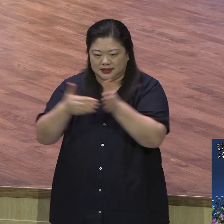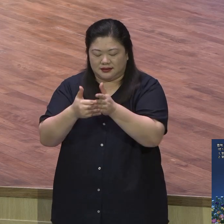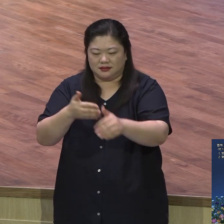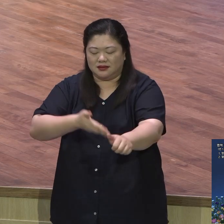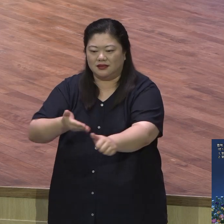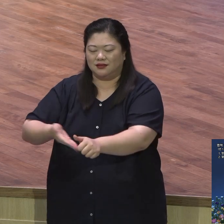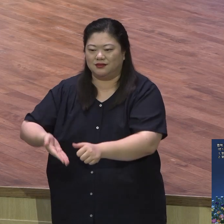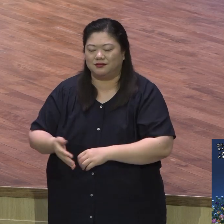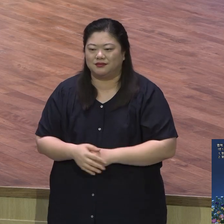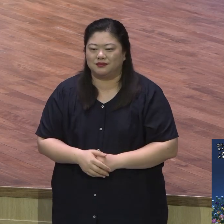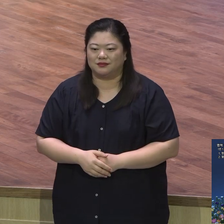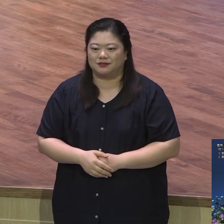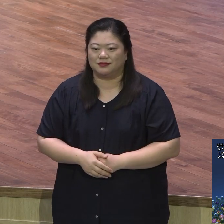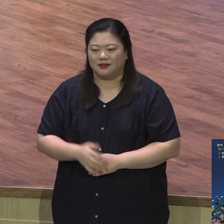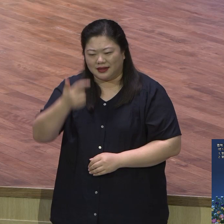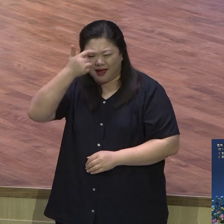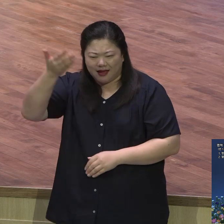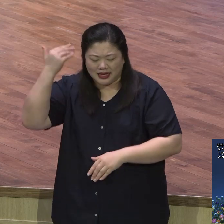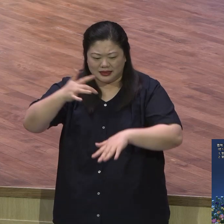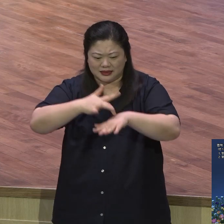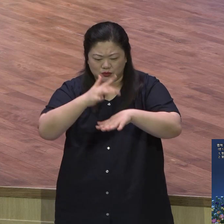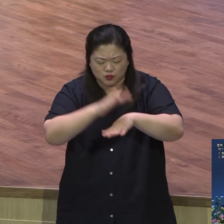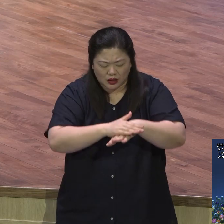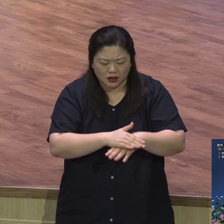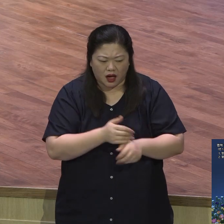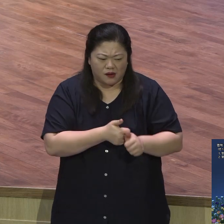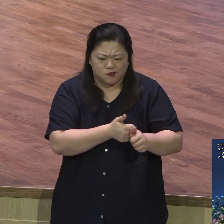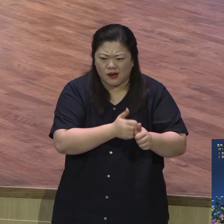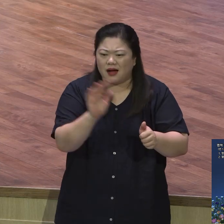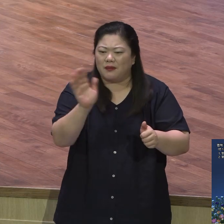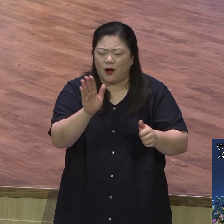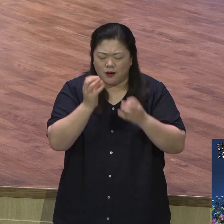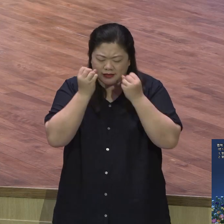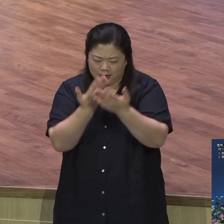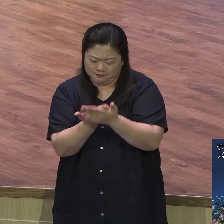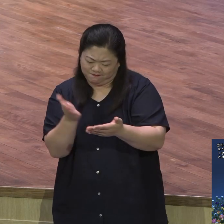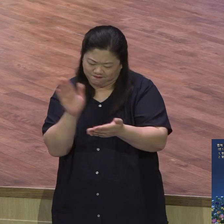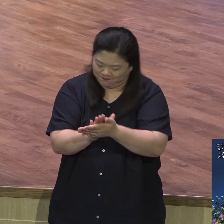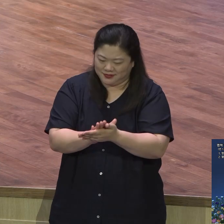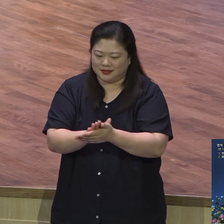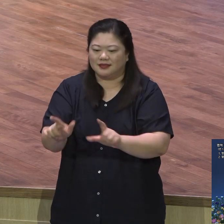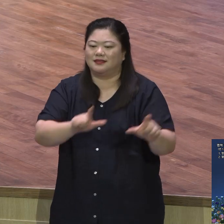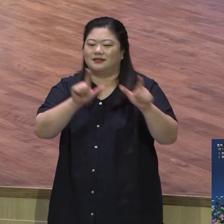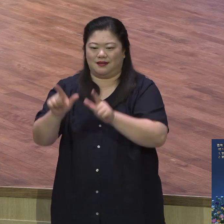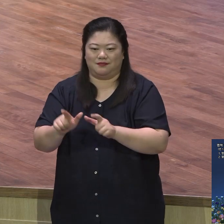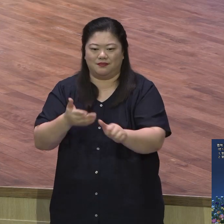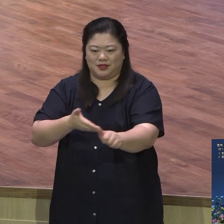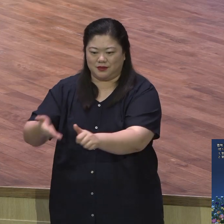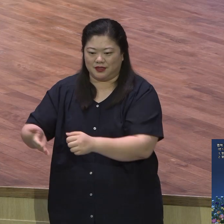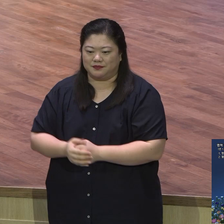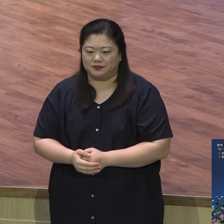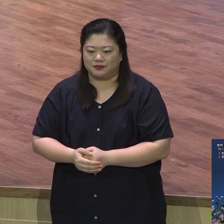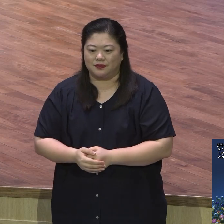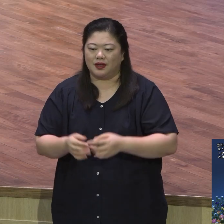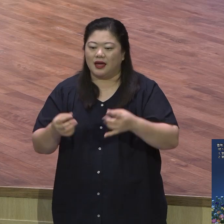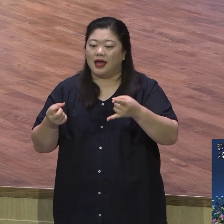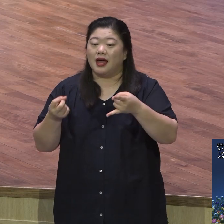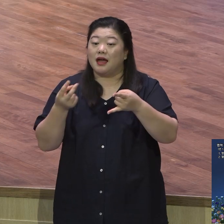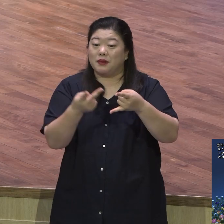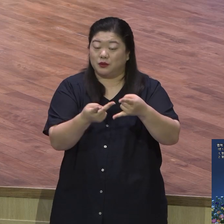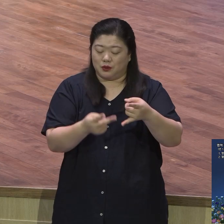예습관, 예측에 벗어나서 새로운 피조물의 삶을 살아가는 그런 삶이 되시기 바랍니다 바울은 에베소 4장 22절